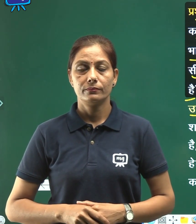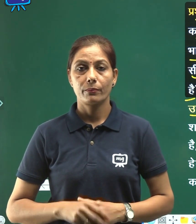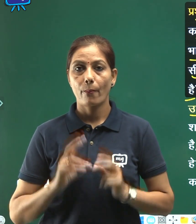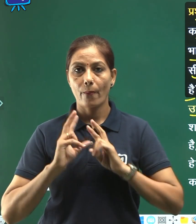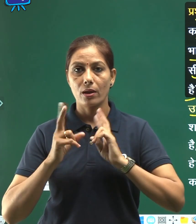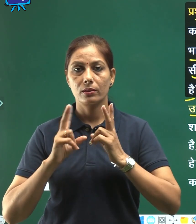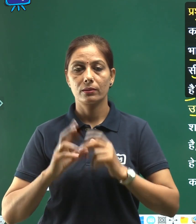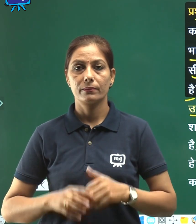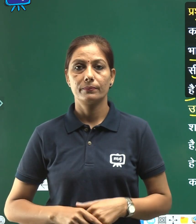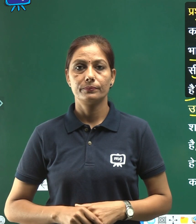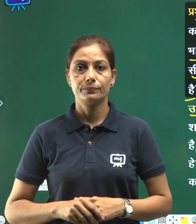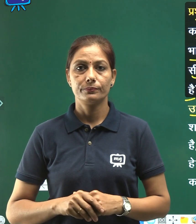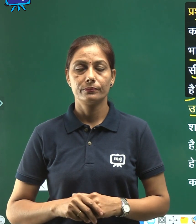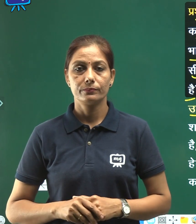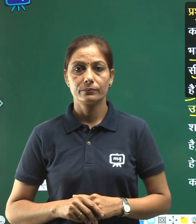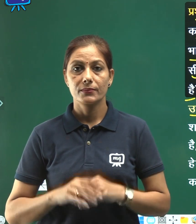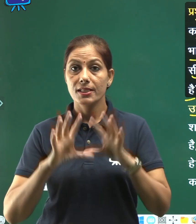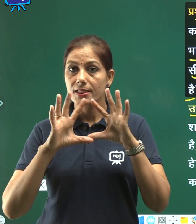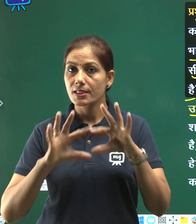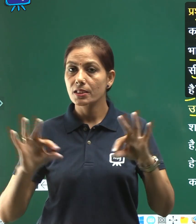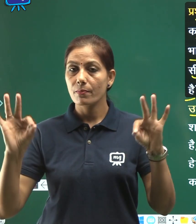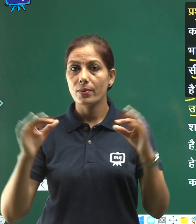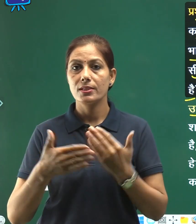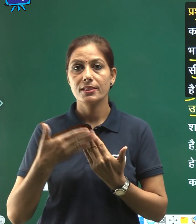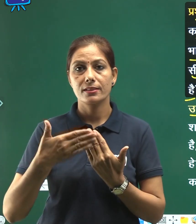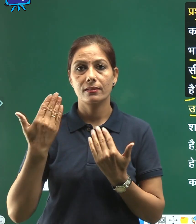बात सीधी सरल